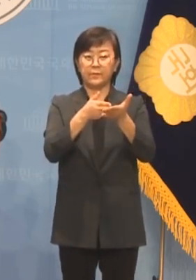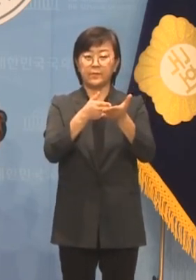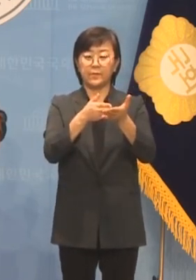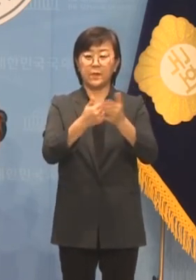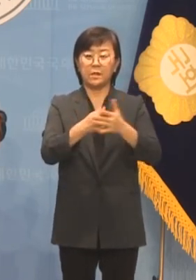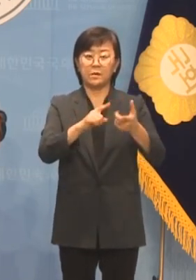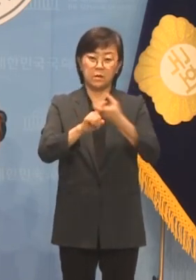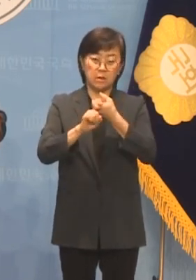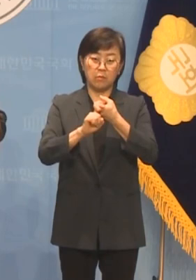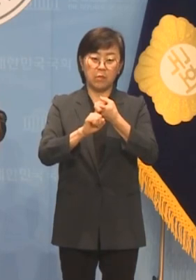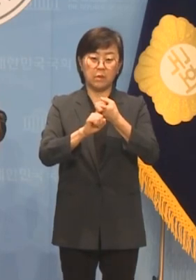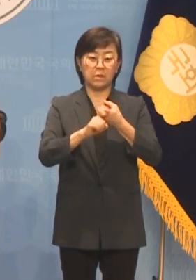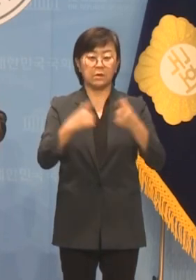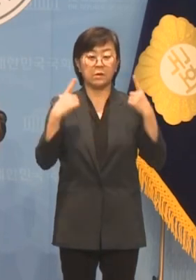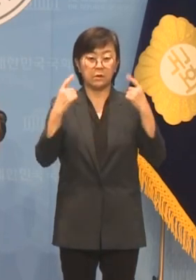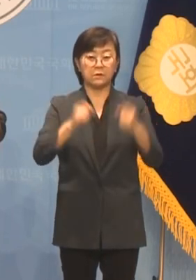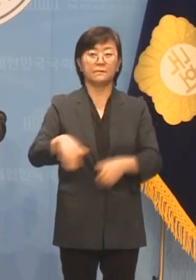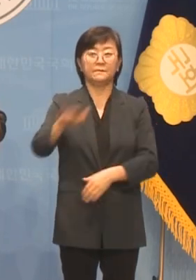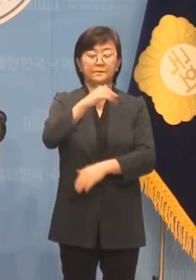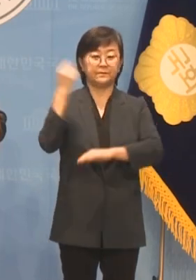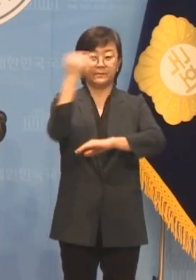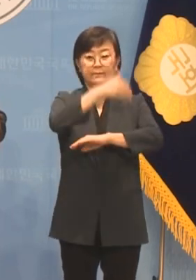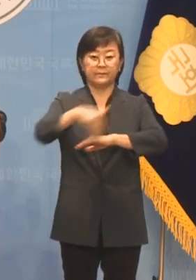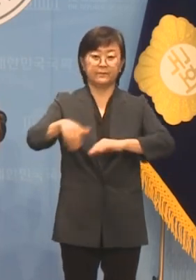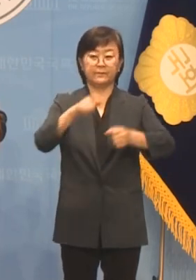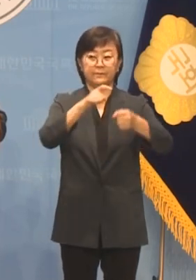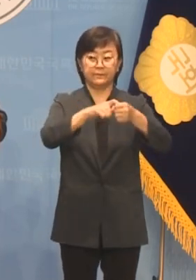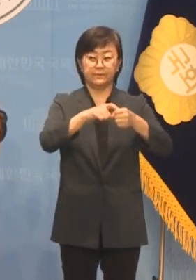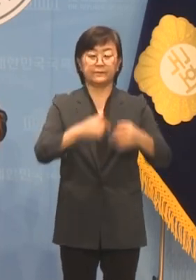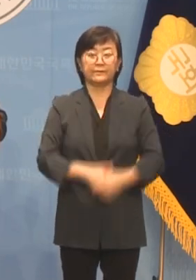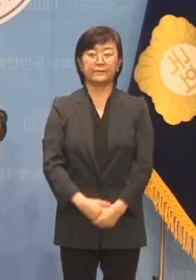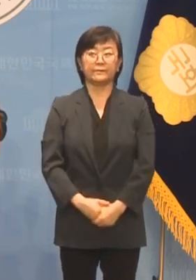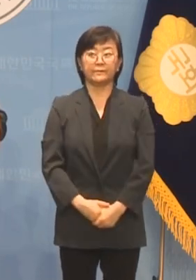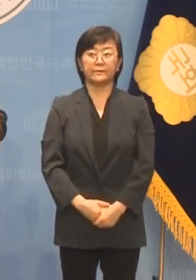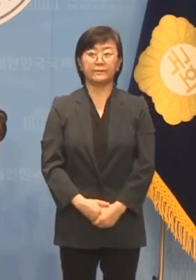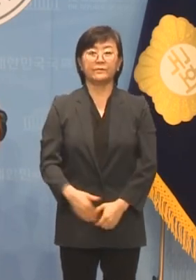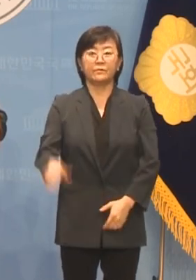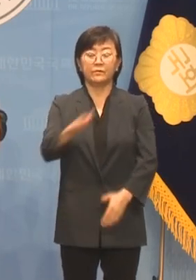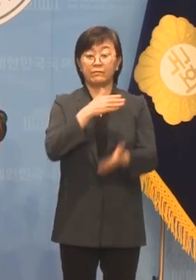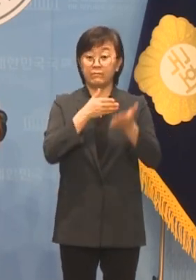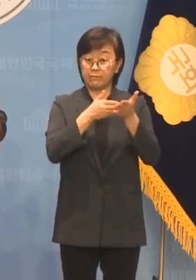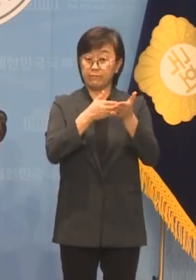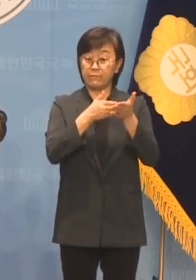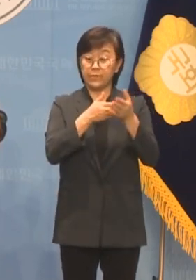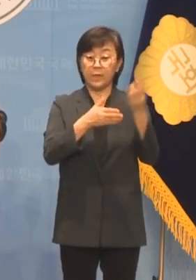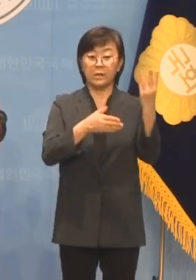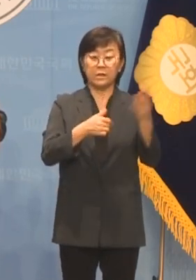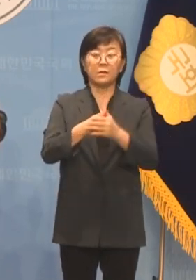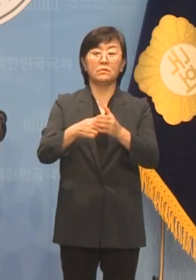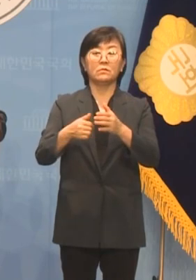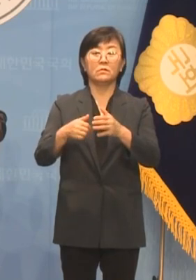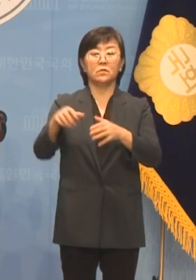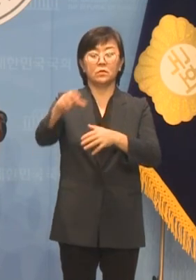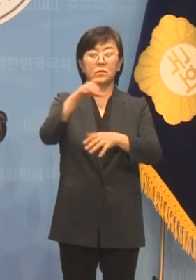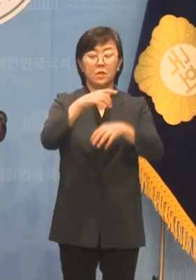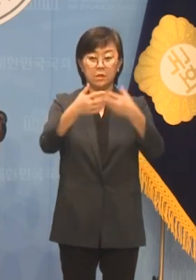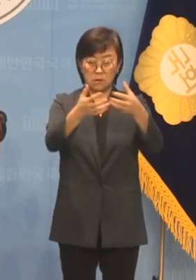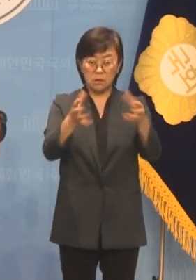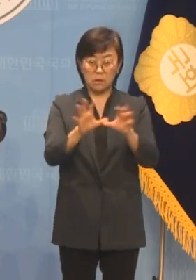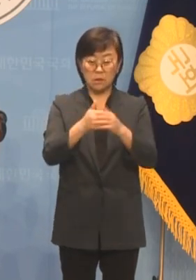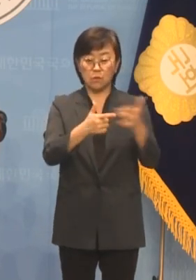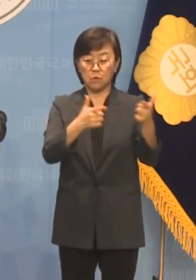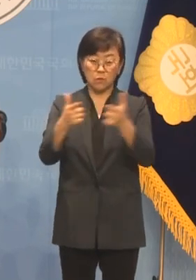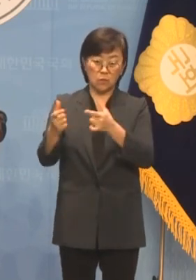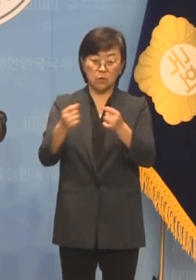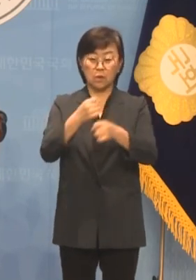강령, 최대 연합은 여전히 우리의 전략적 목표입니다. 우리의 제안이 제3지대 전체의 공통된